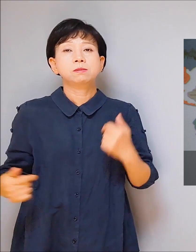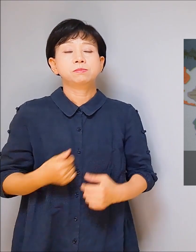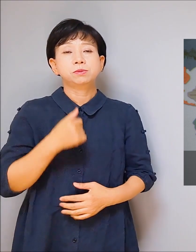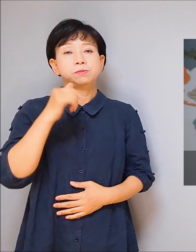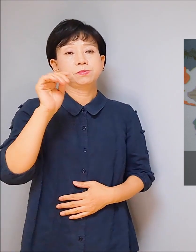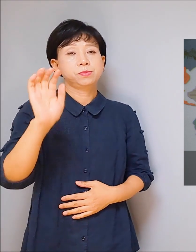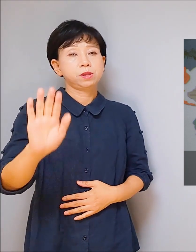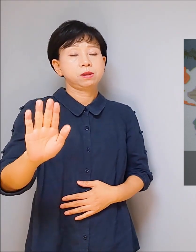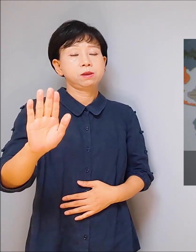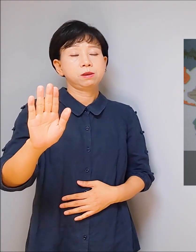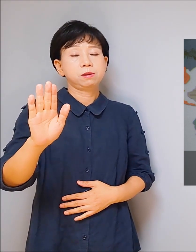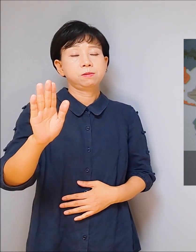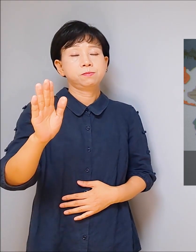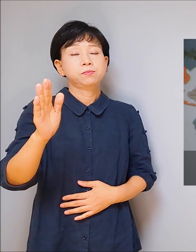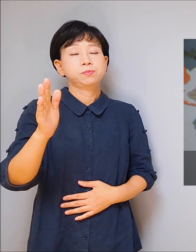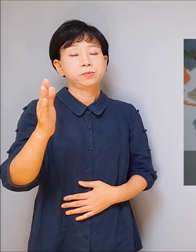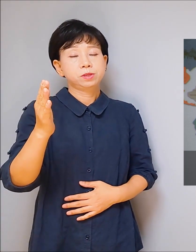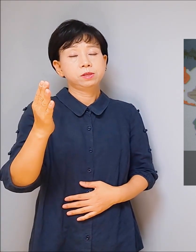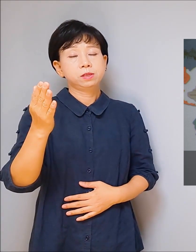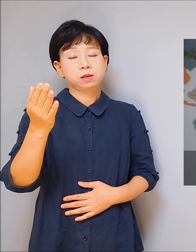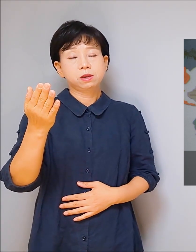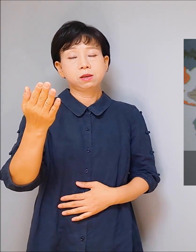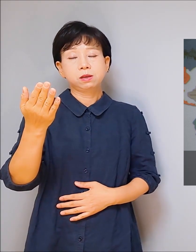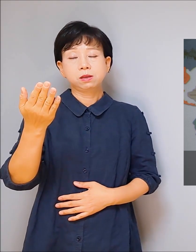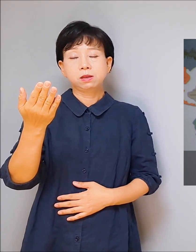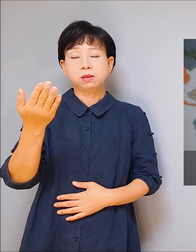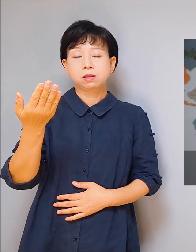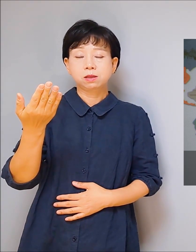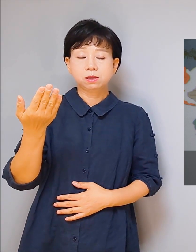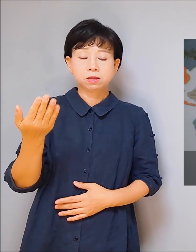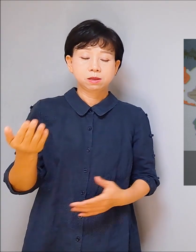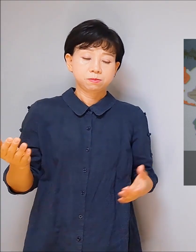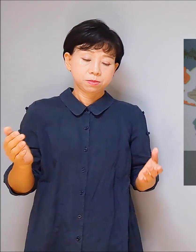예배드림이 기쁨 됩니다.